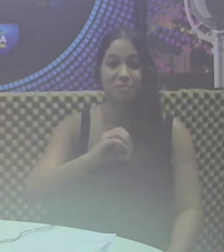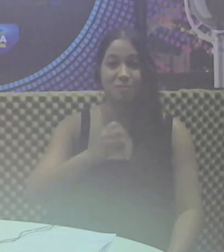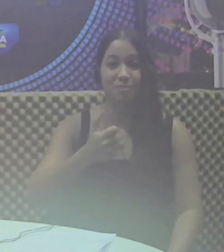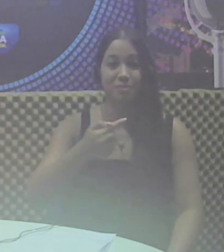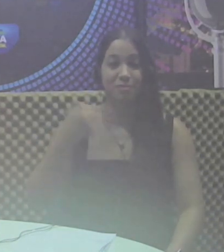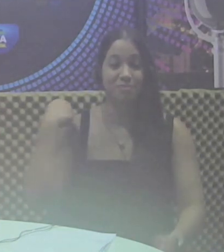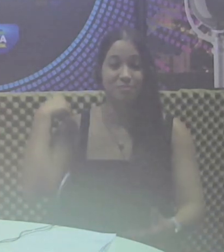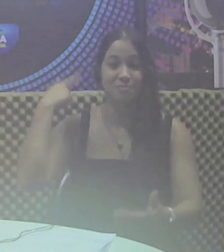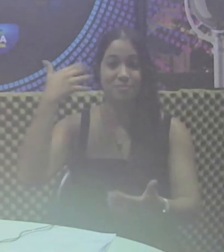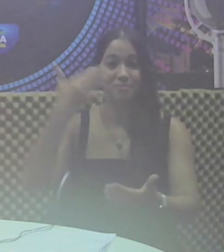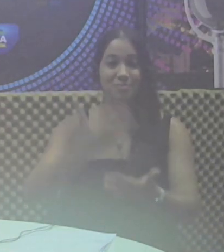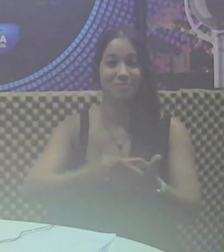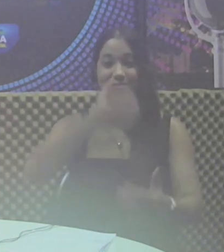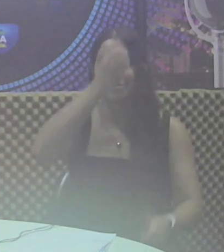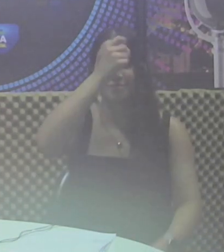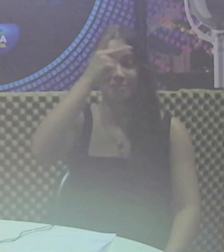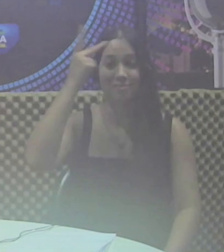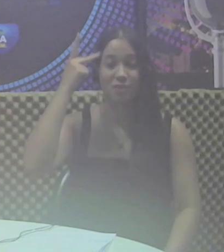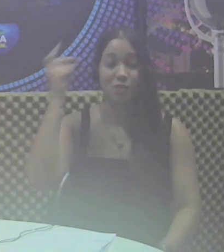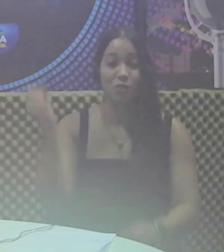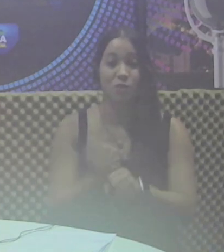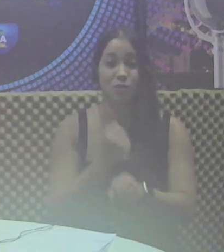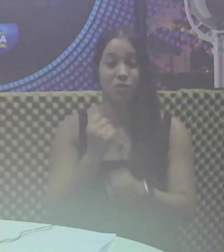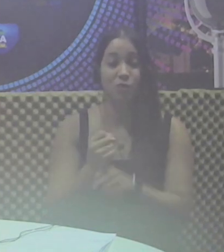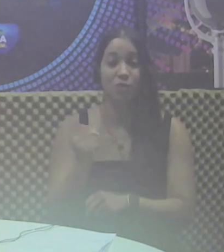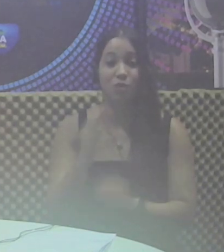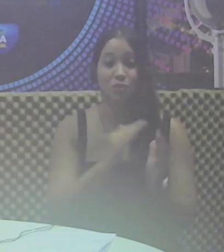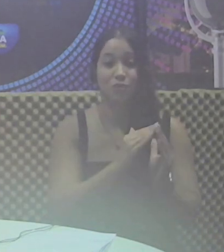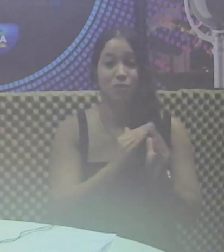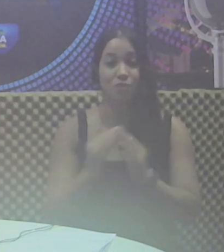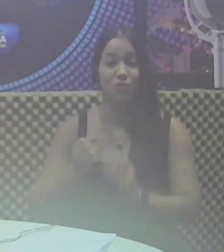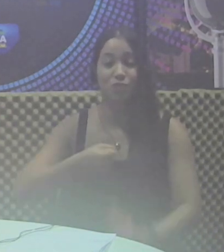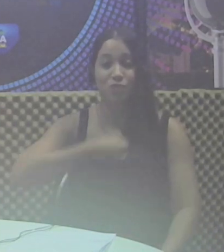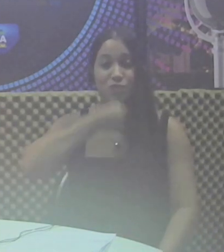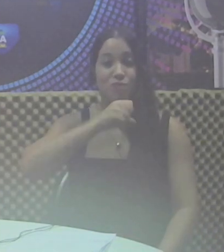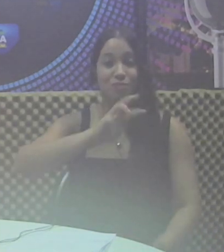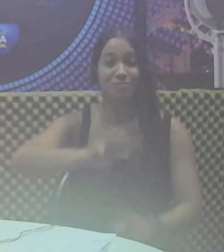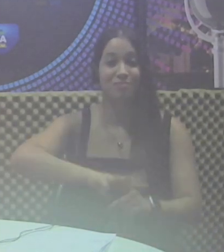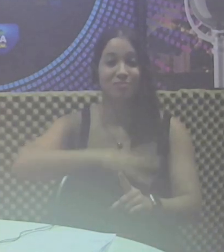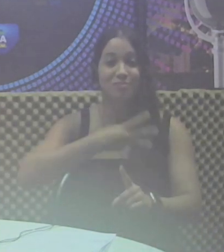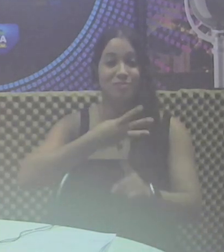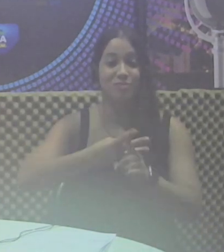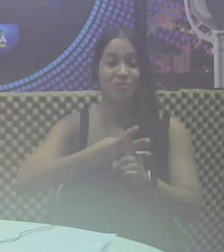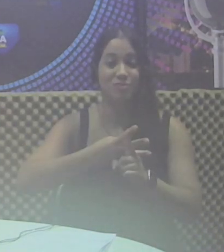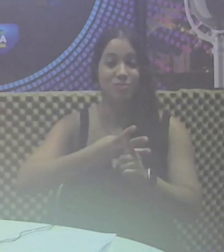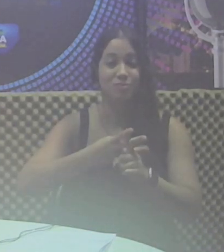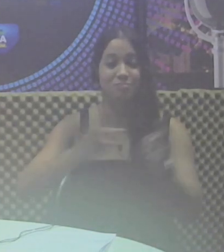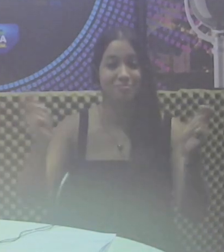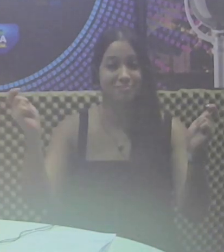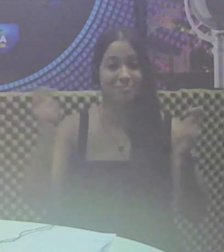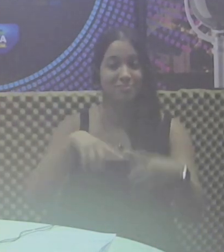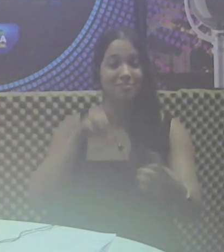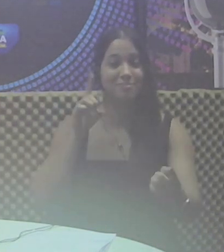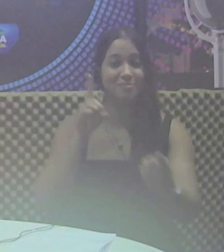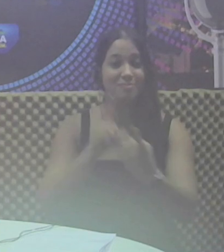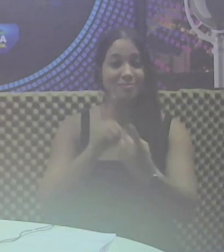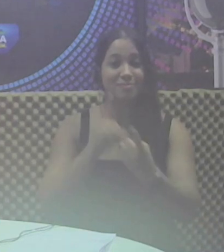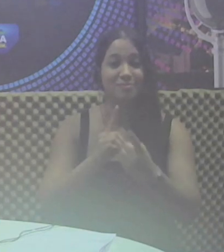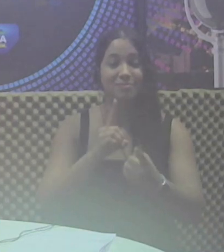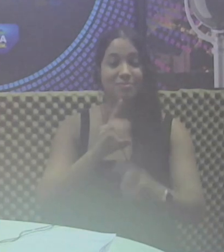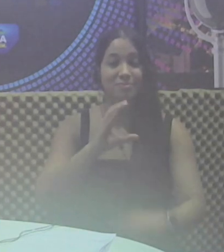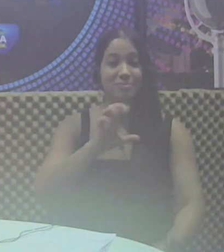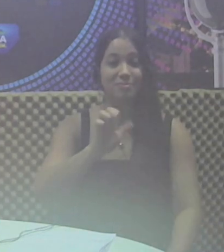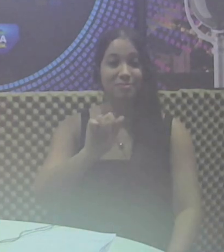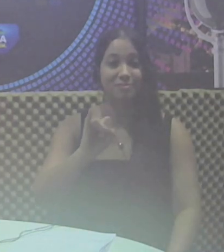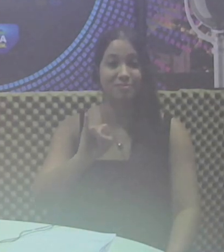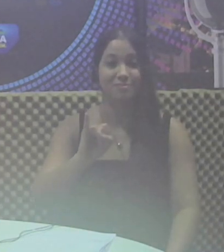para cá, a prefeitura construiu um novo condomínio do idoso e triplicou a capacidade de atendimento do CEA.